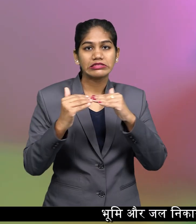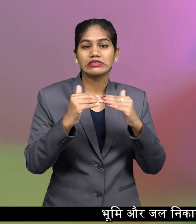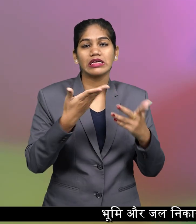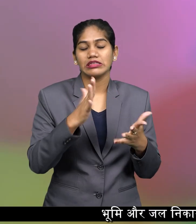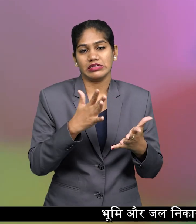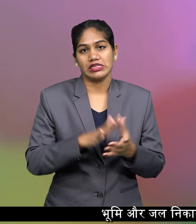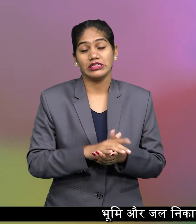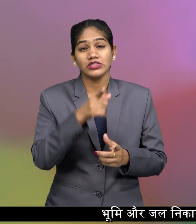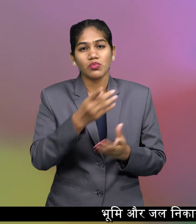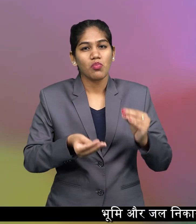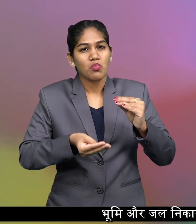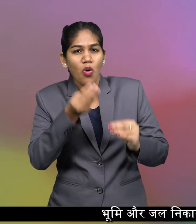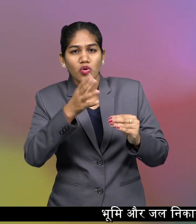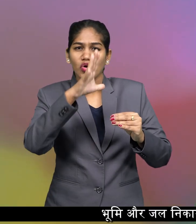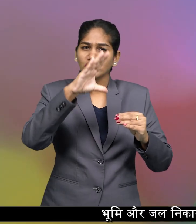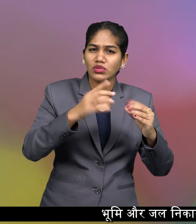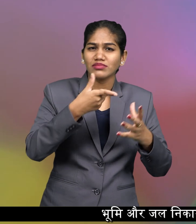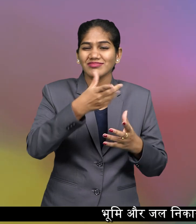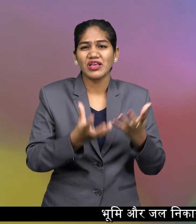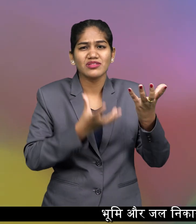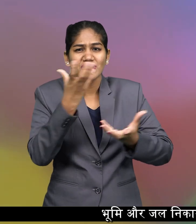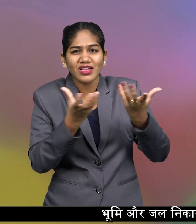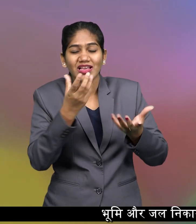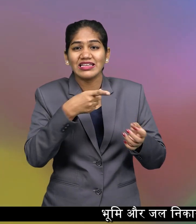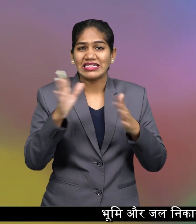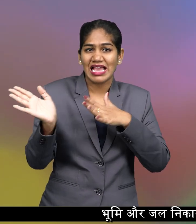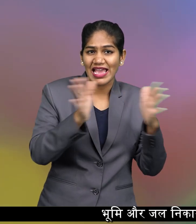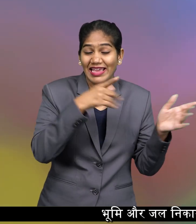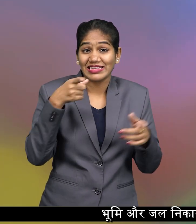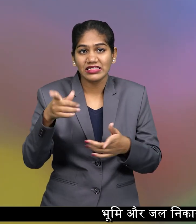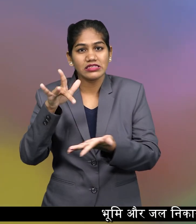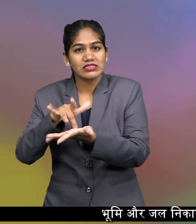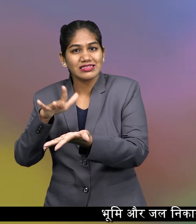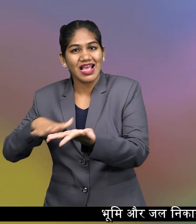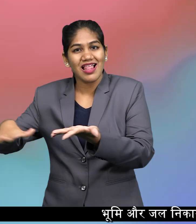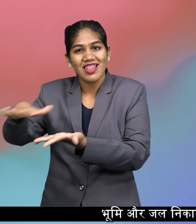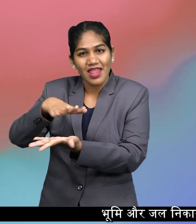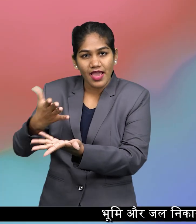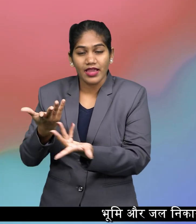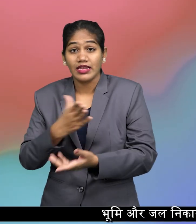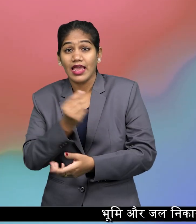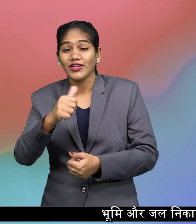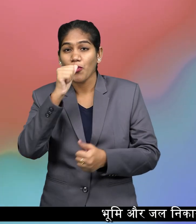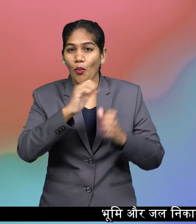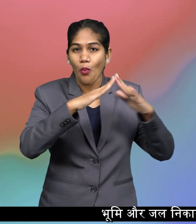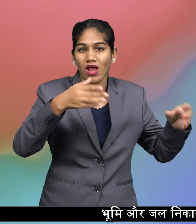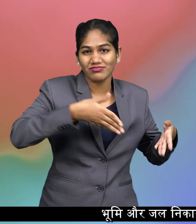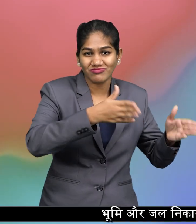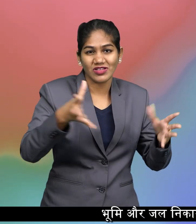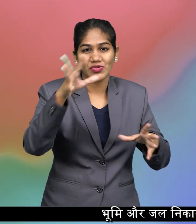तीसरा, भूमि और जल निकायों पर हवा के असमान ताप से हवाएं चलती है।